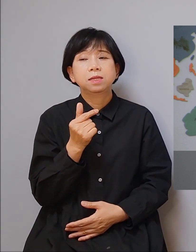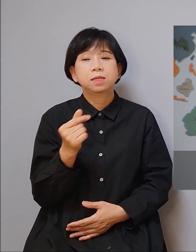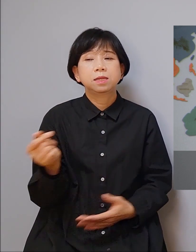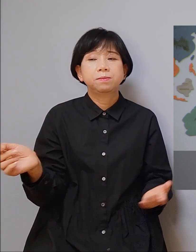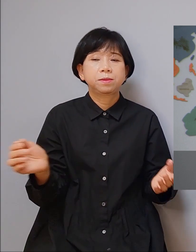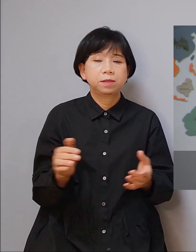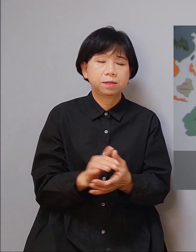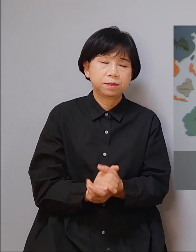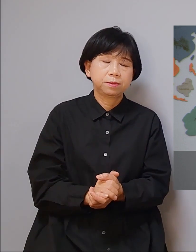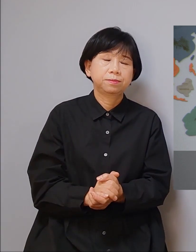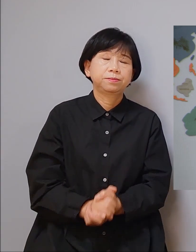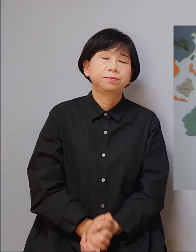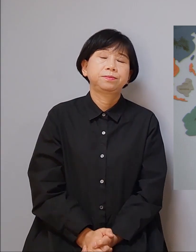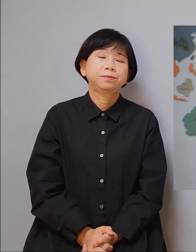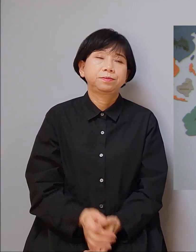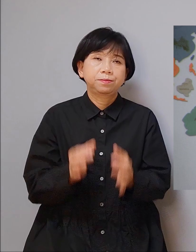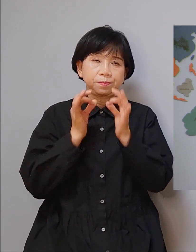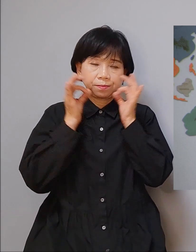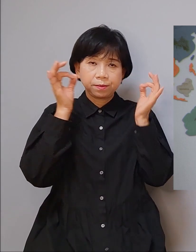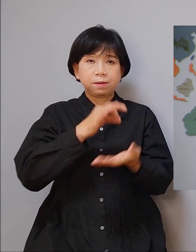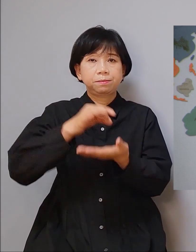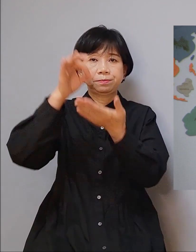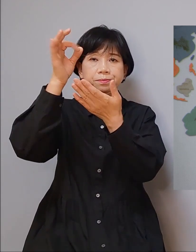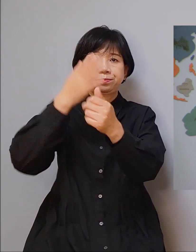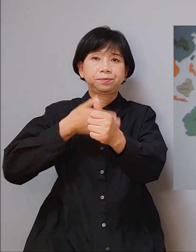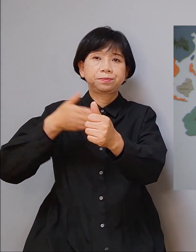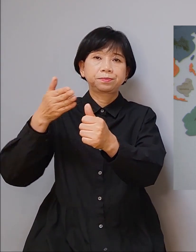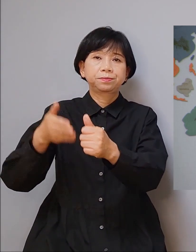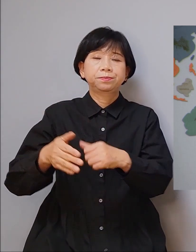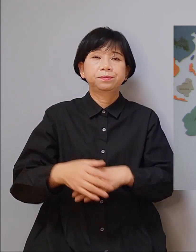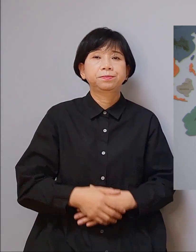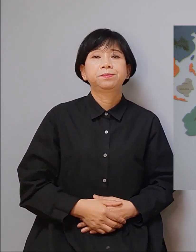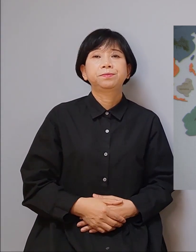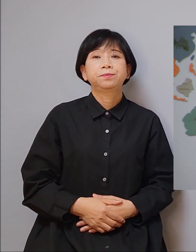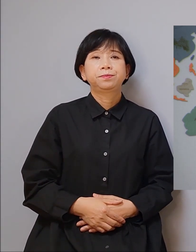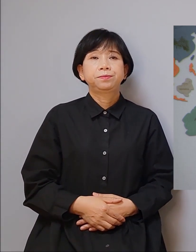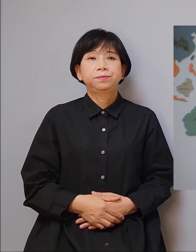섬기리. 아멘. 우리 정성껏 준비한 예물 드립니다.